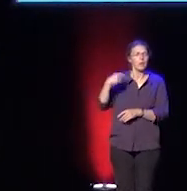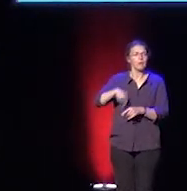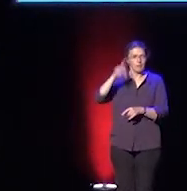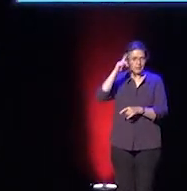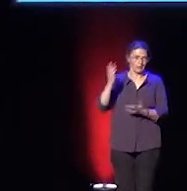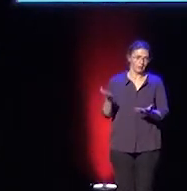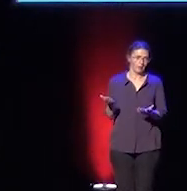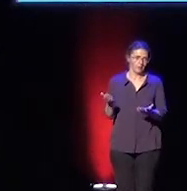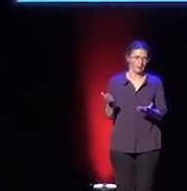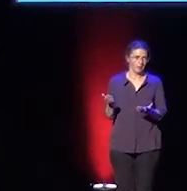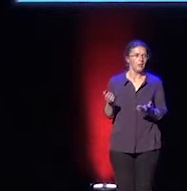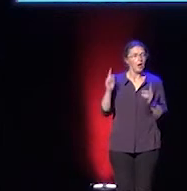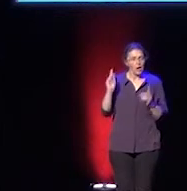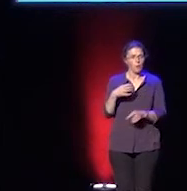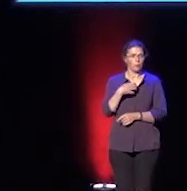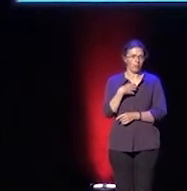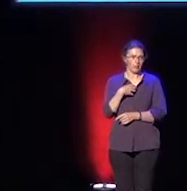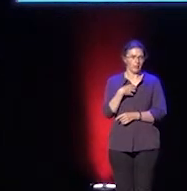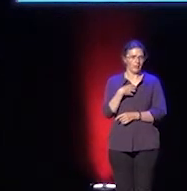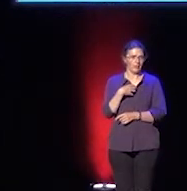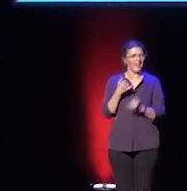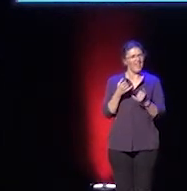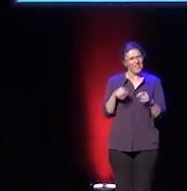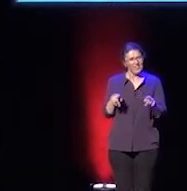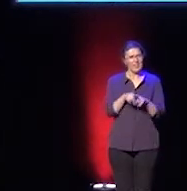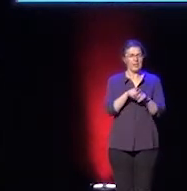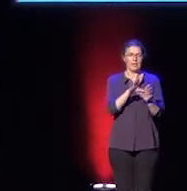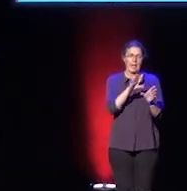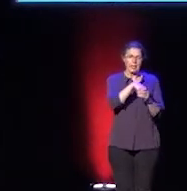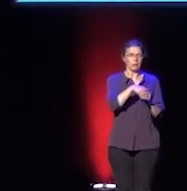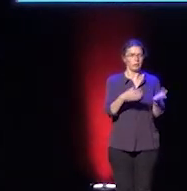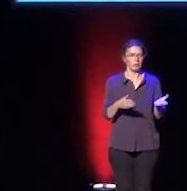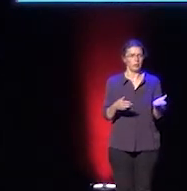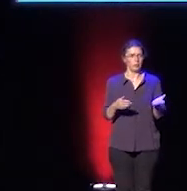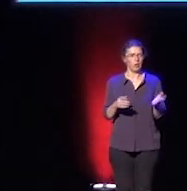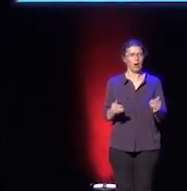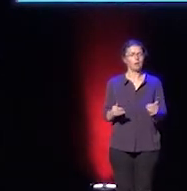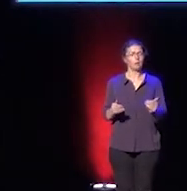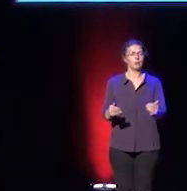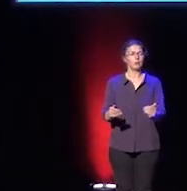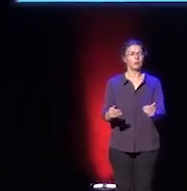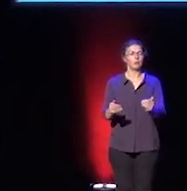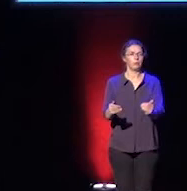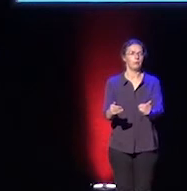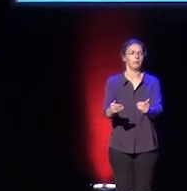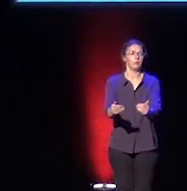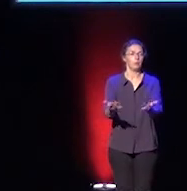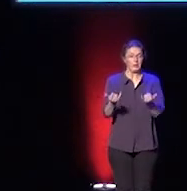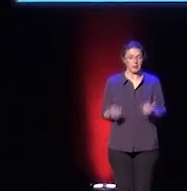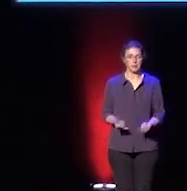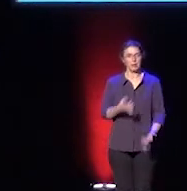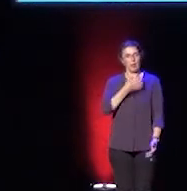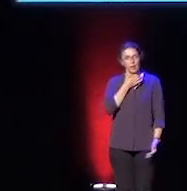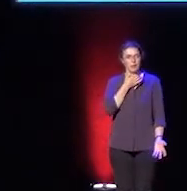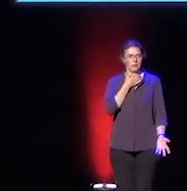bekannt. Und das ist auch ein Problem, das man wie bei der Inklusion vor sich hergeschoben hat. Und jetzt holt